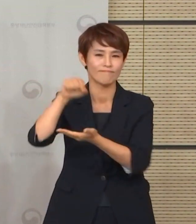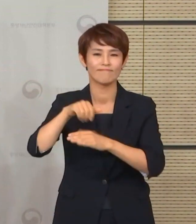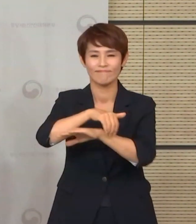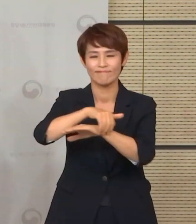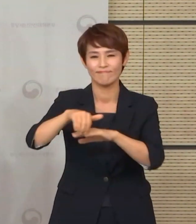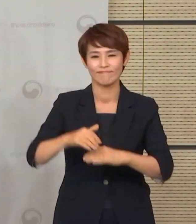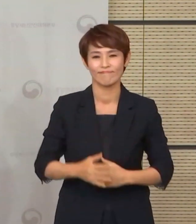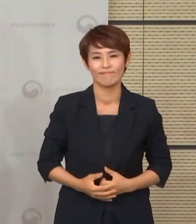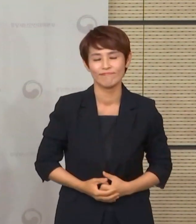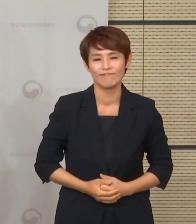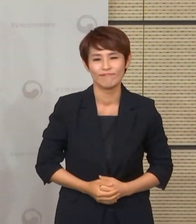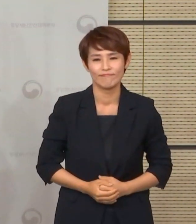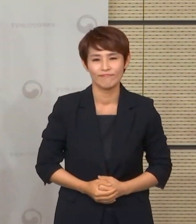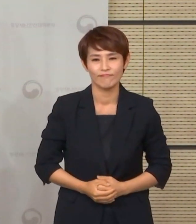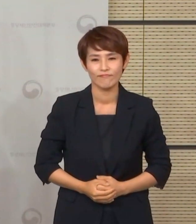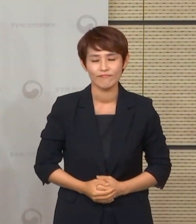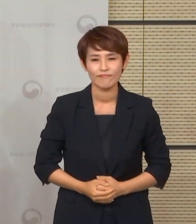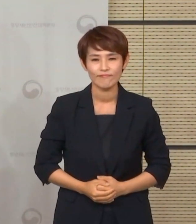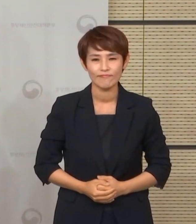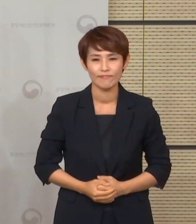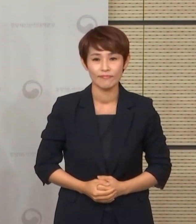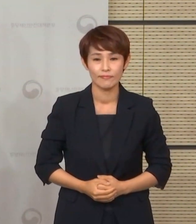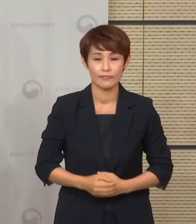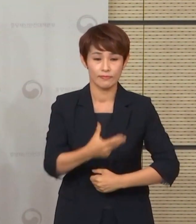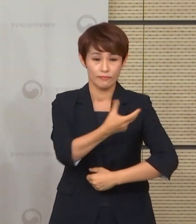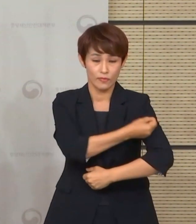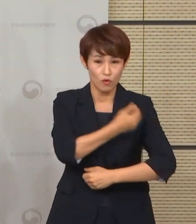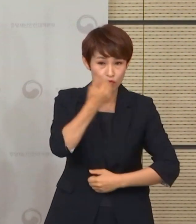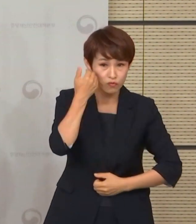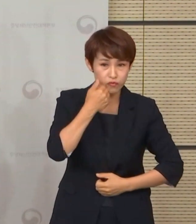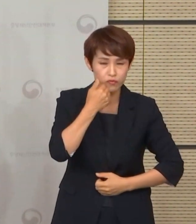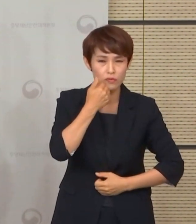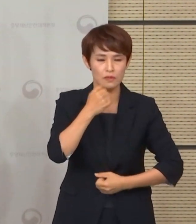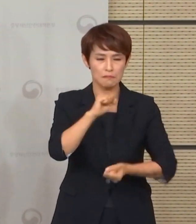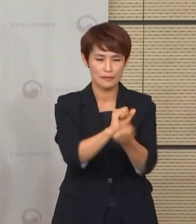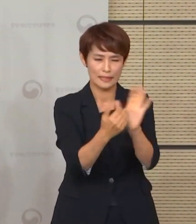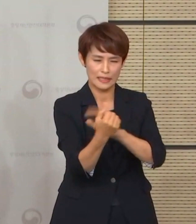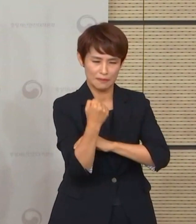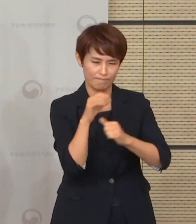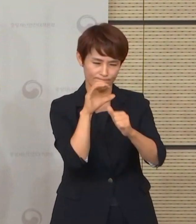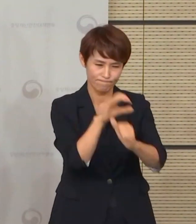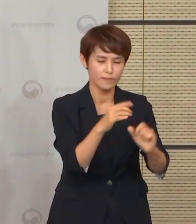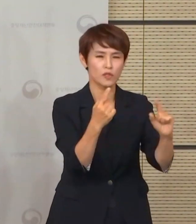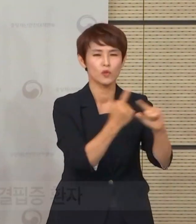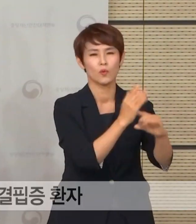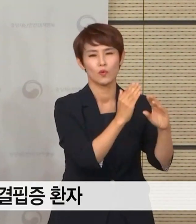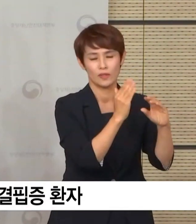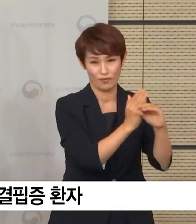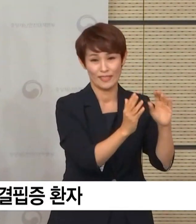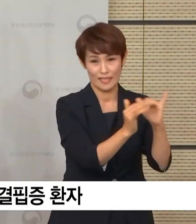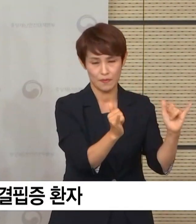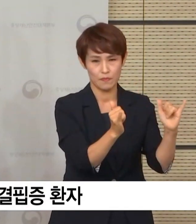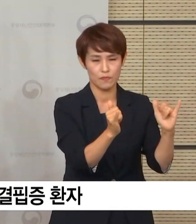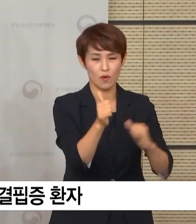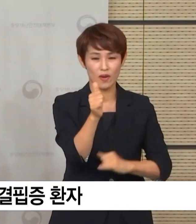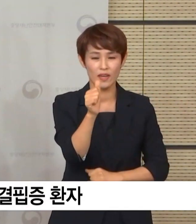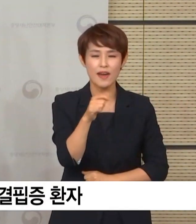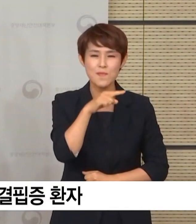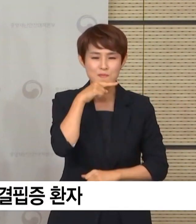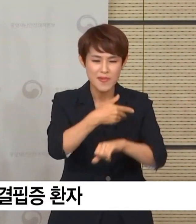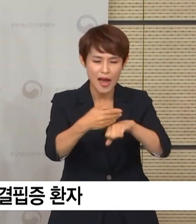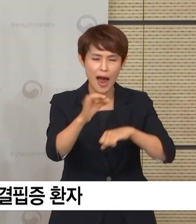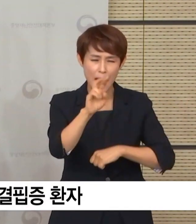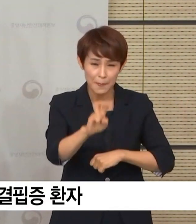추진할 예정입니다 투약 대상은 면역억제 치료를 받고 있는 혈액 함 환자